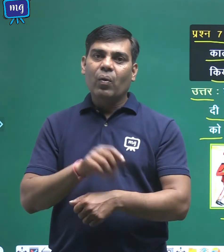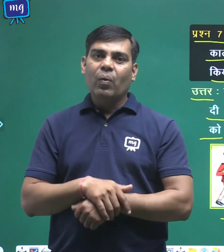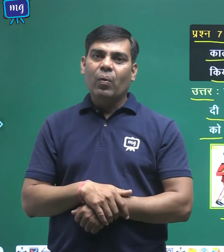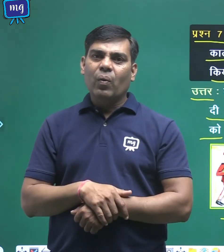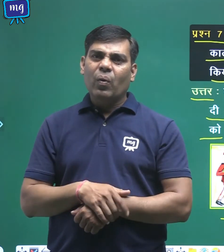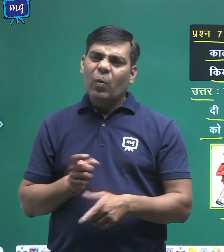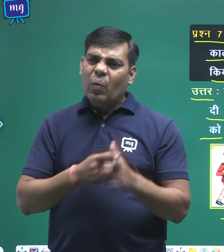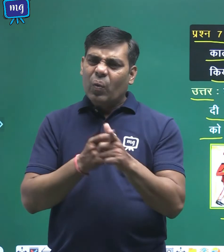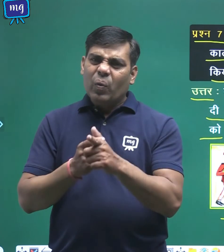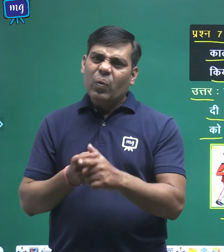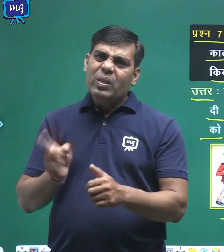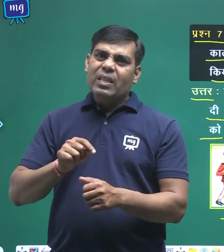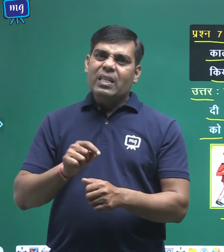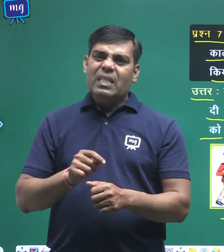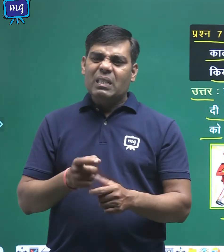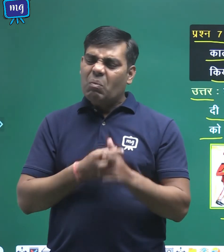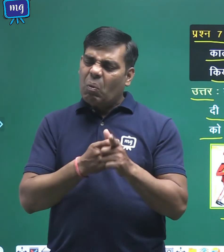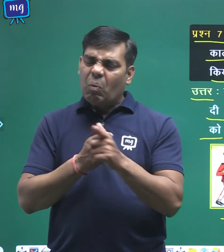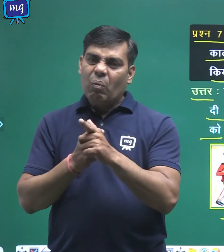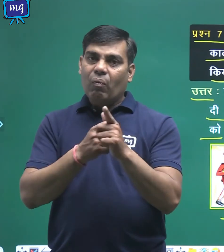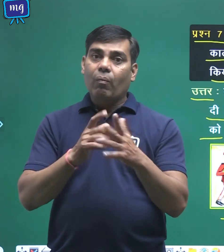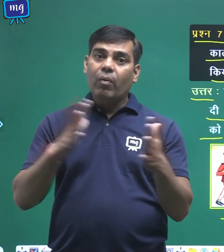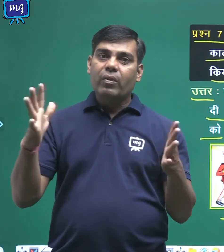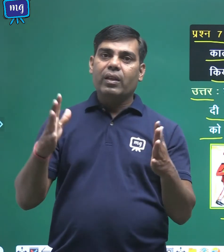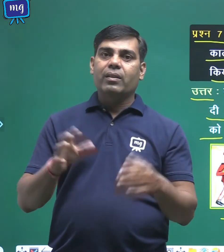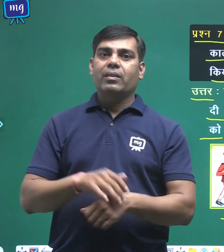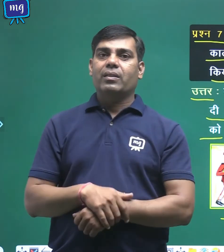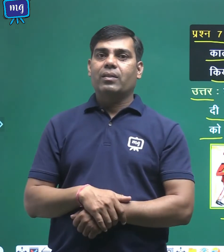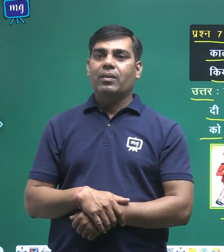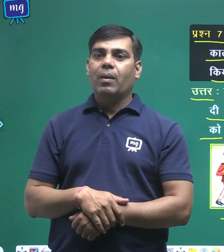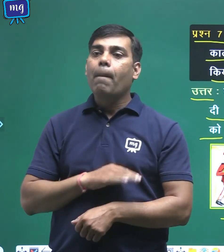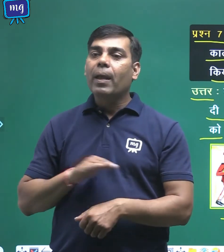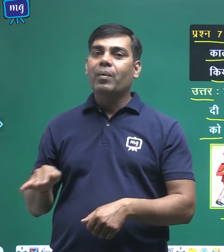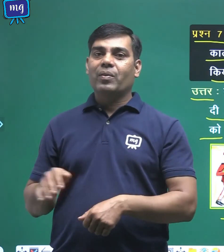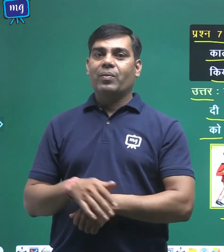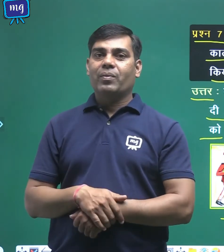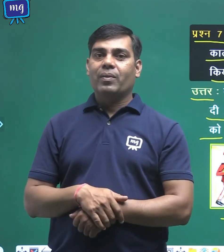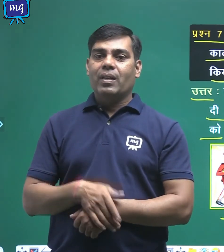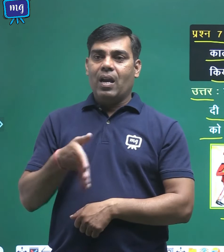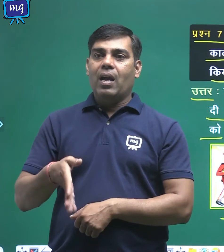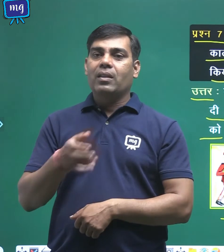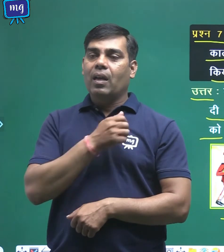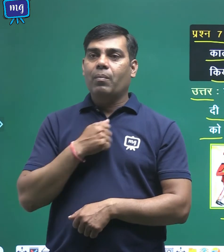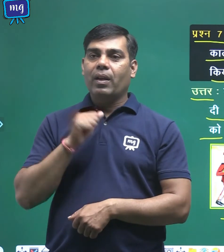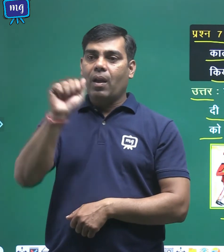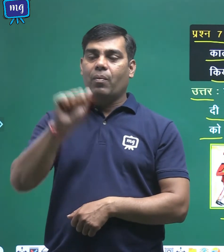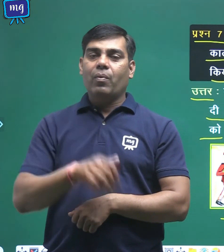गोलियों से भून रहे हैं। प्यारे बच्चों, आज हमने